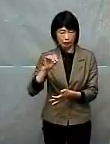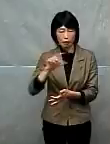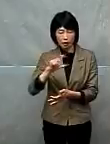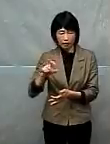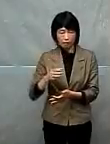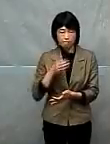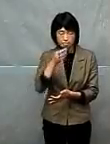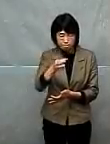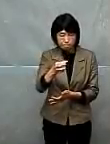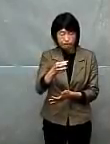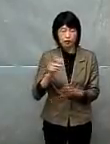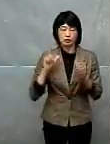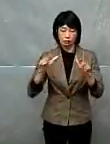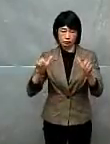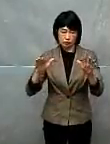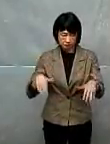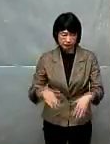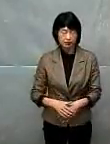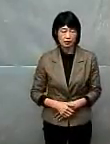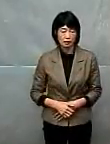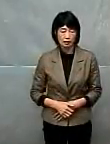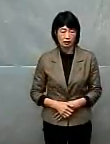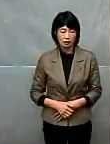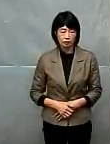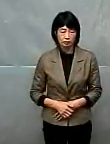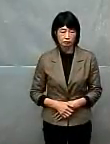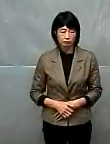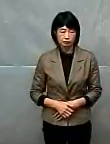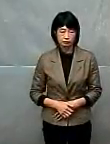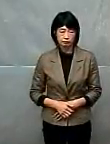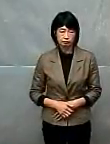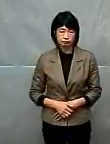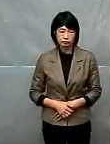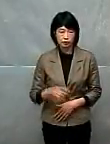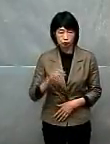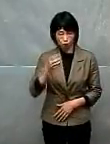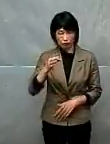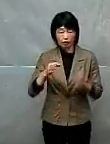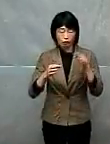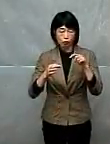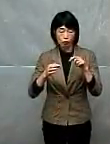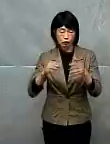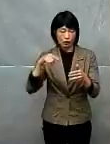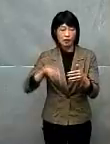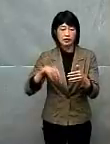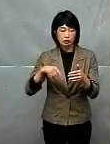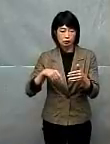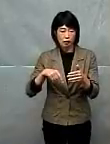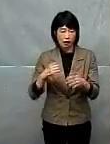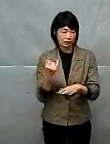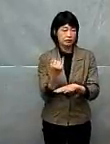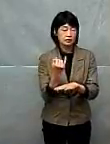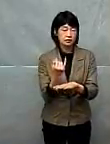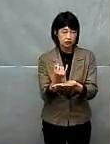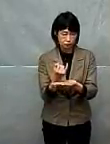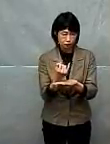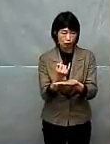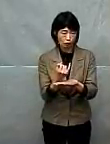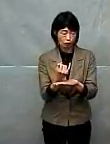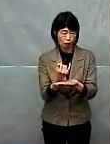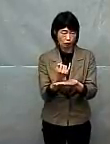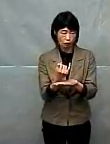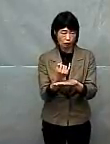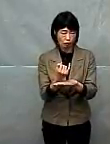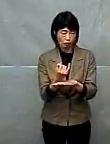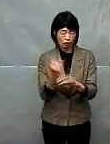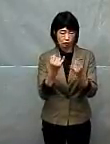表をしました。でその、中にはですね、知事の、女性